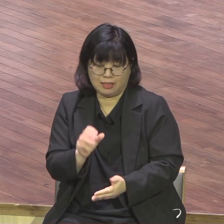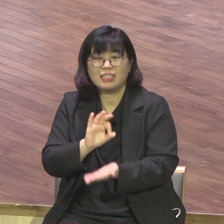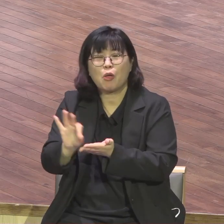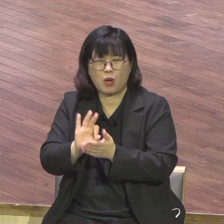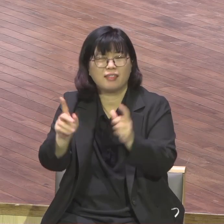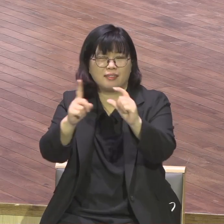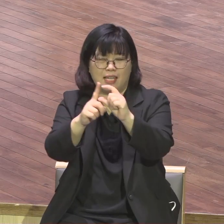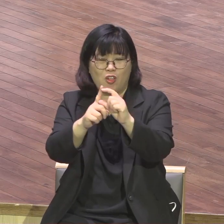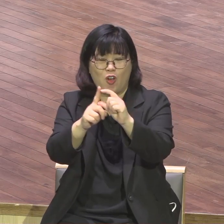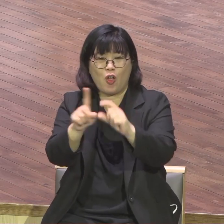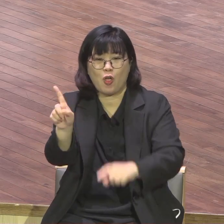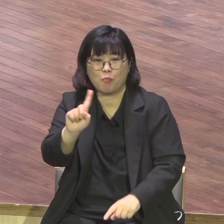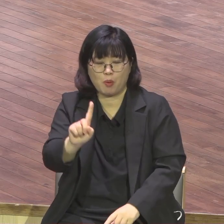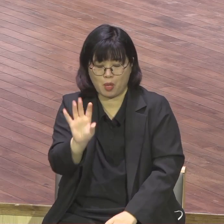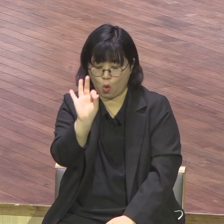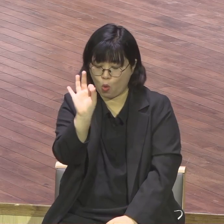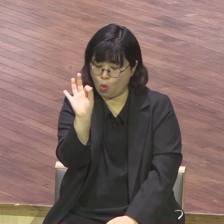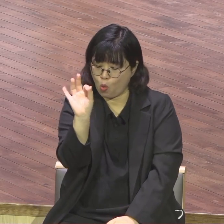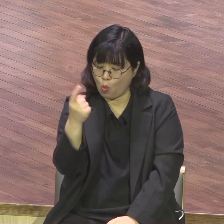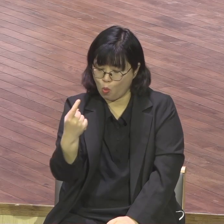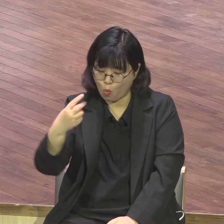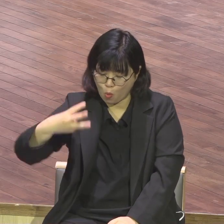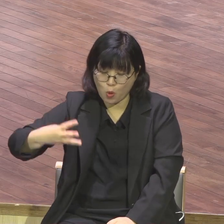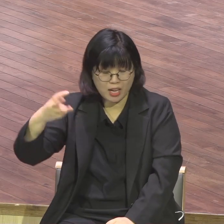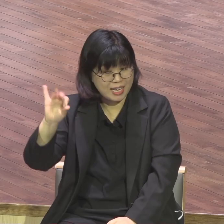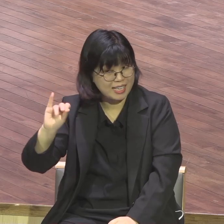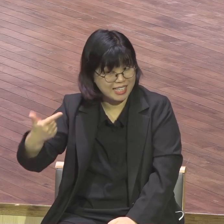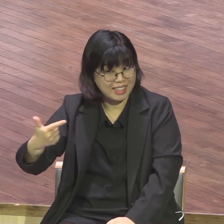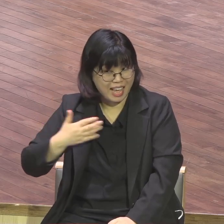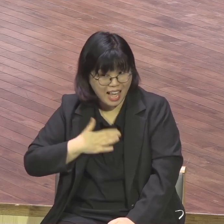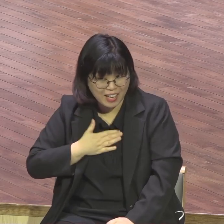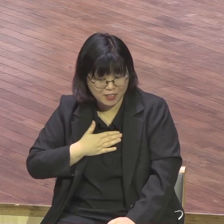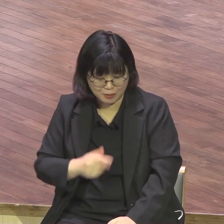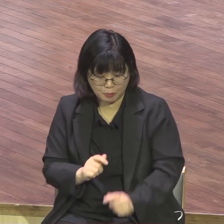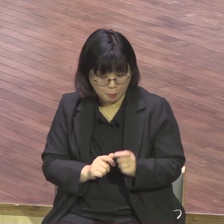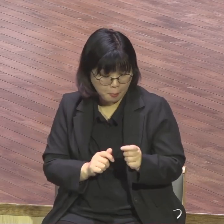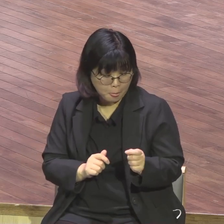버리죠. 그걸 올인이라 합니다. 올인.